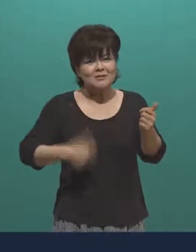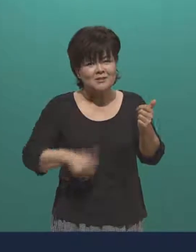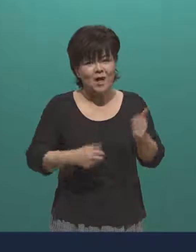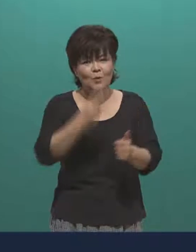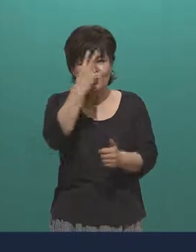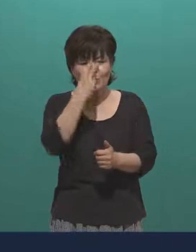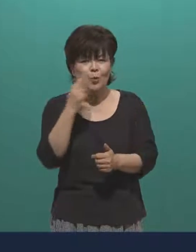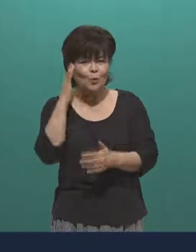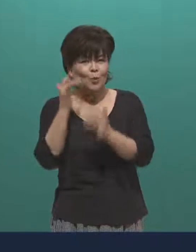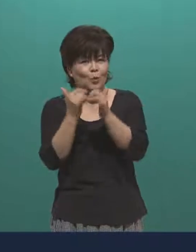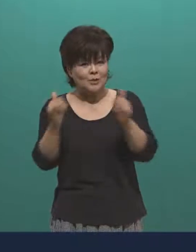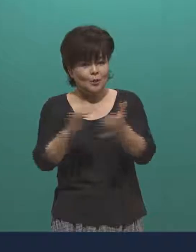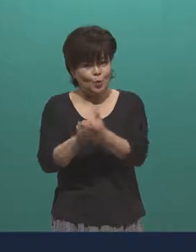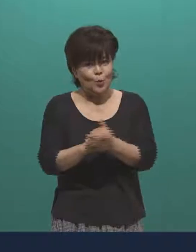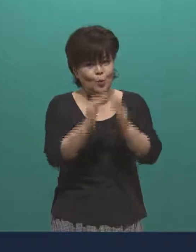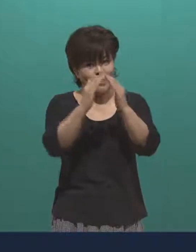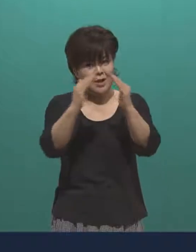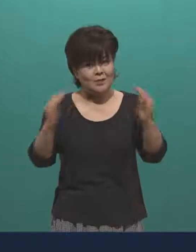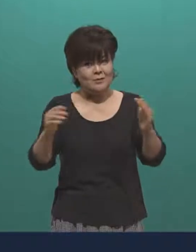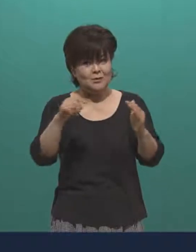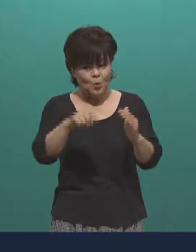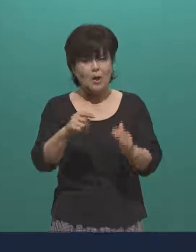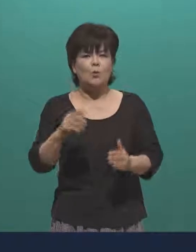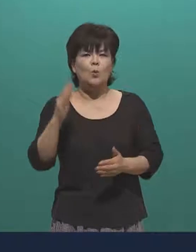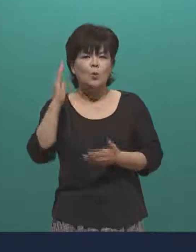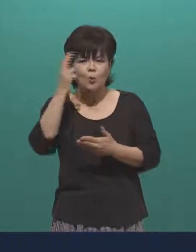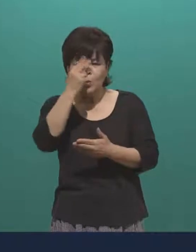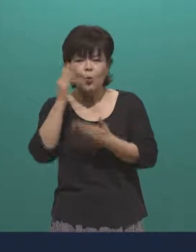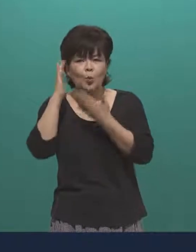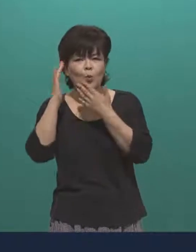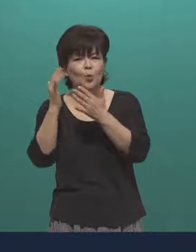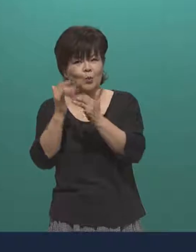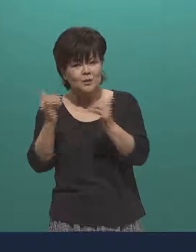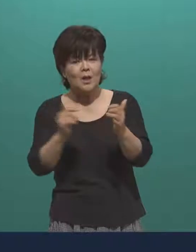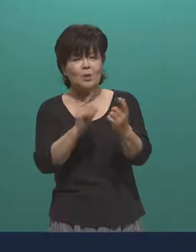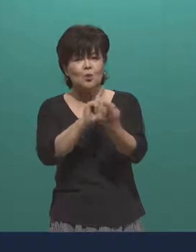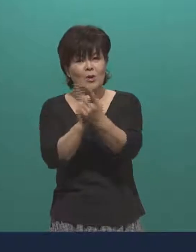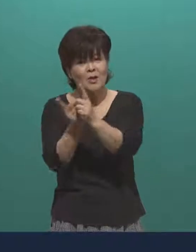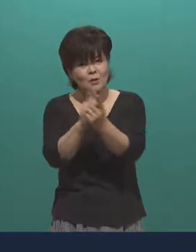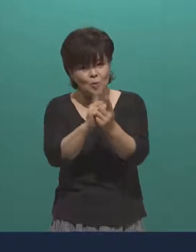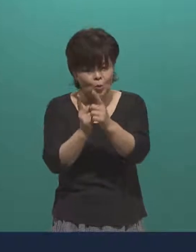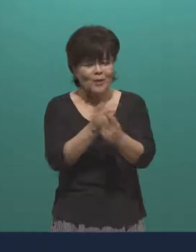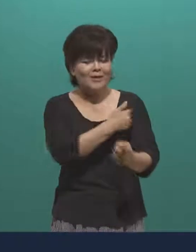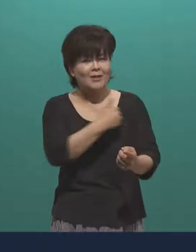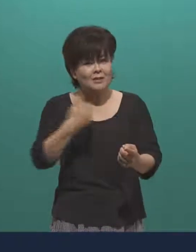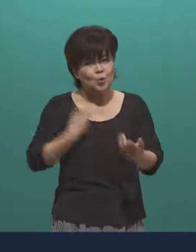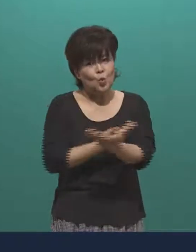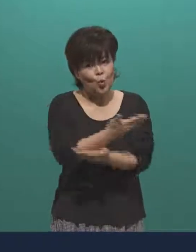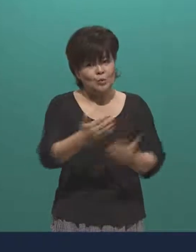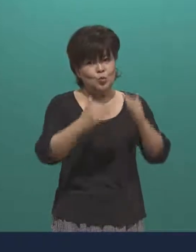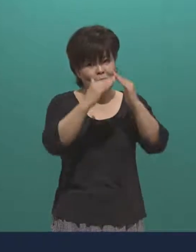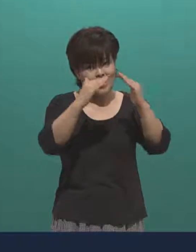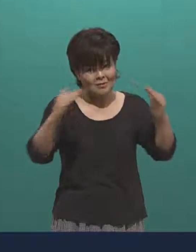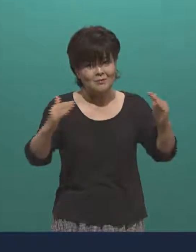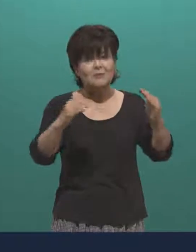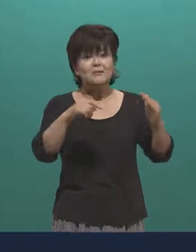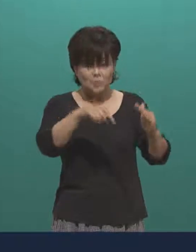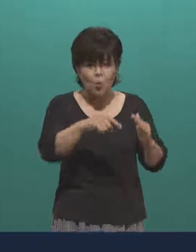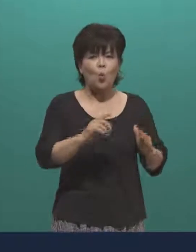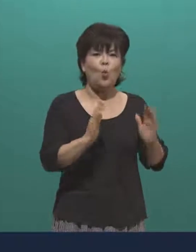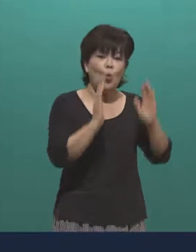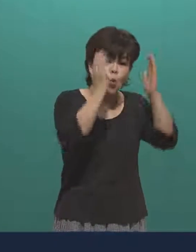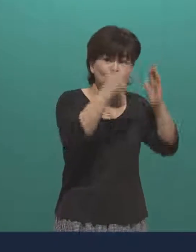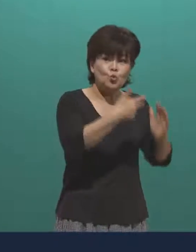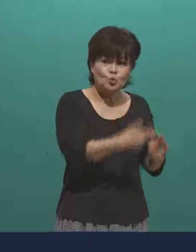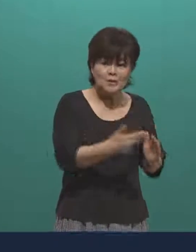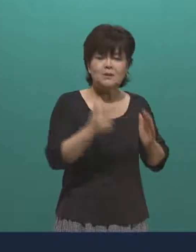NPO 法人滋賀盲ろう者友の会では、盲ろう者と触れ合うことのできる交流会を大